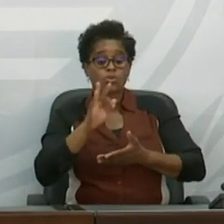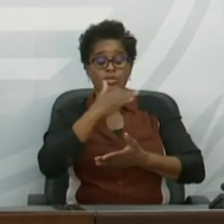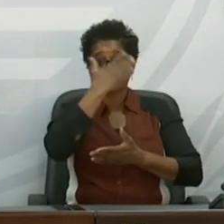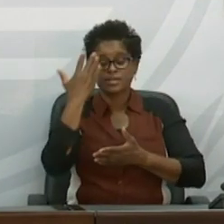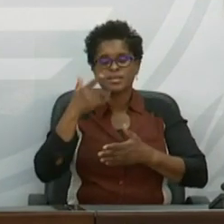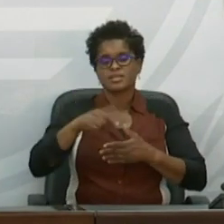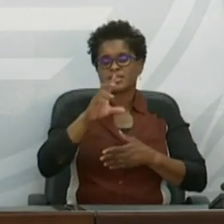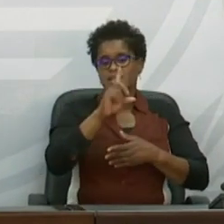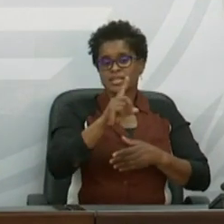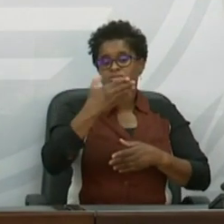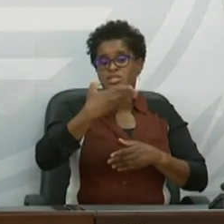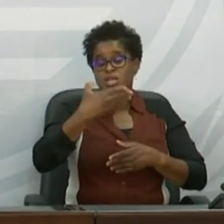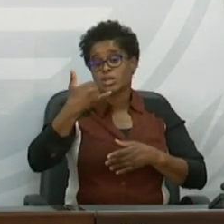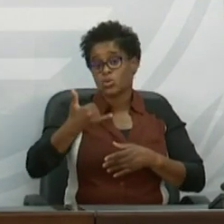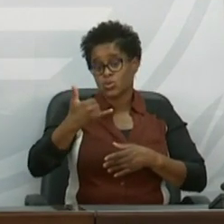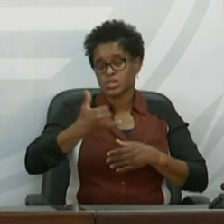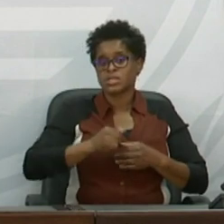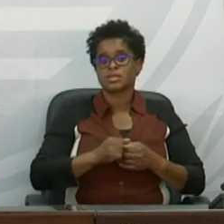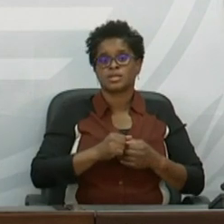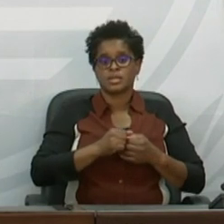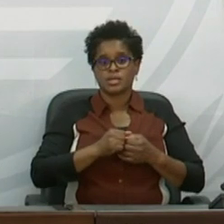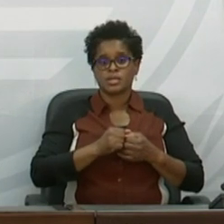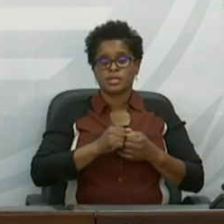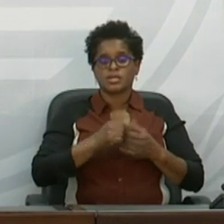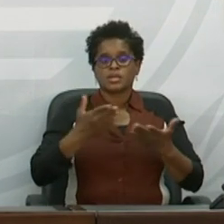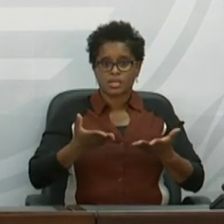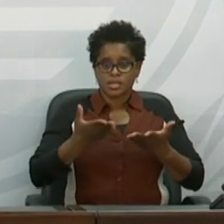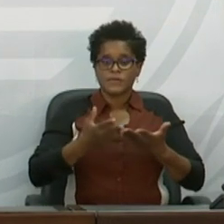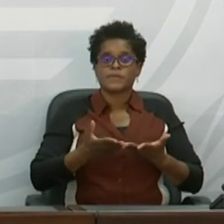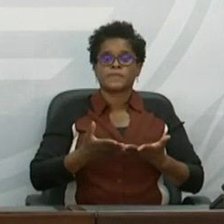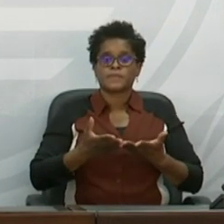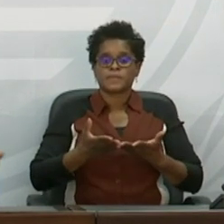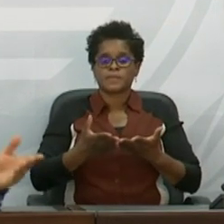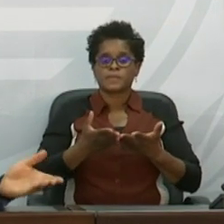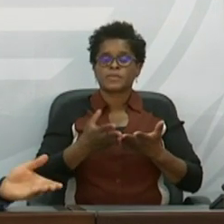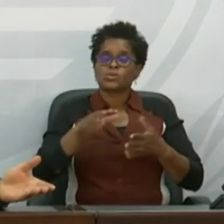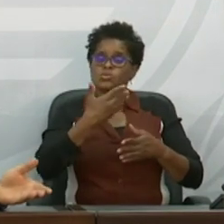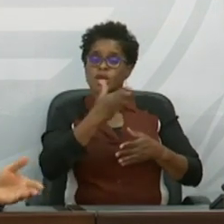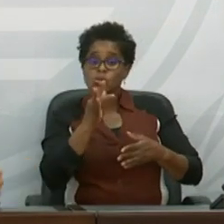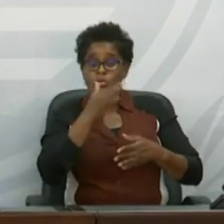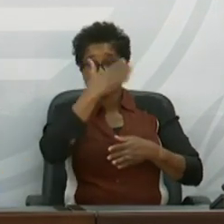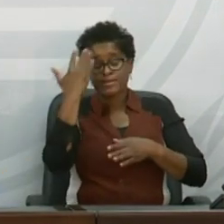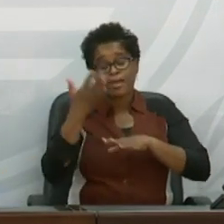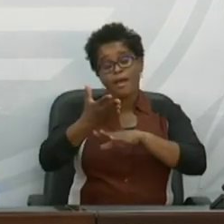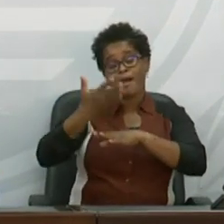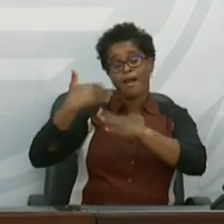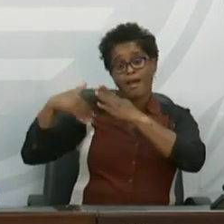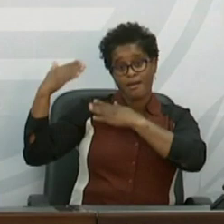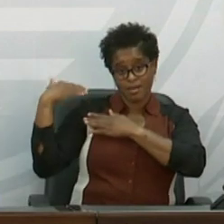em 672 e nos 14 dias anteriores era